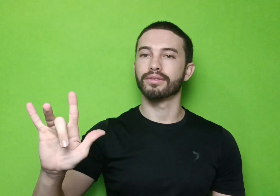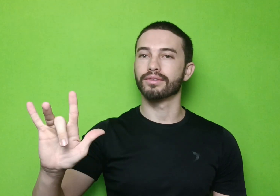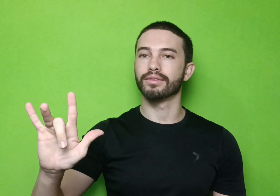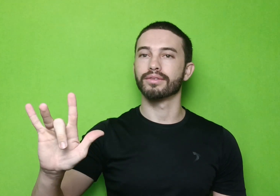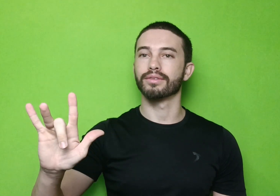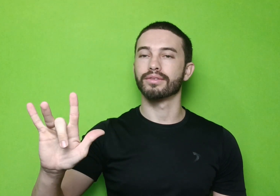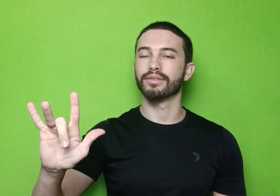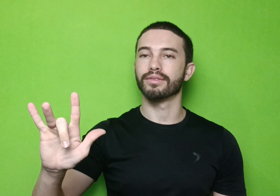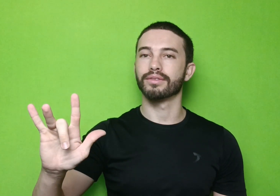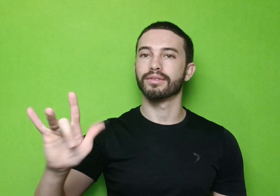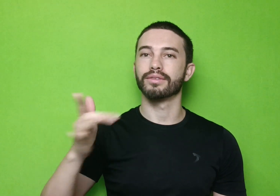movimento,